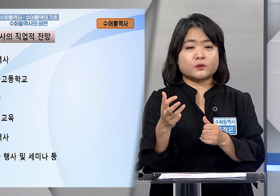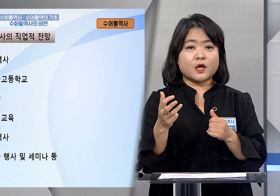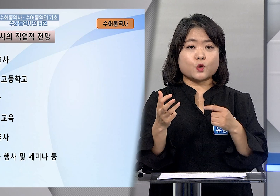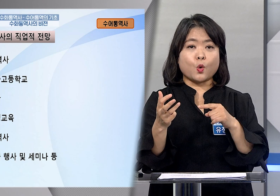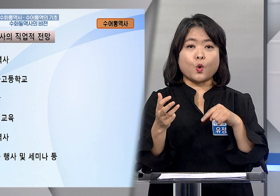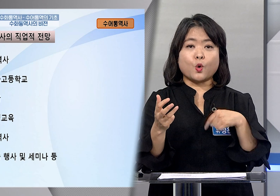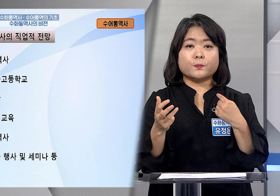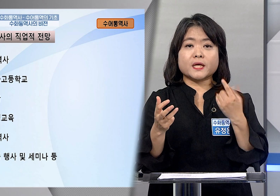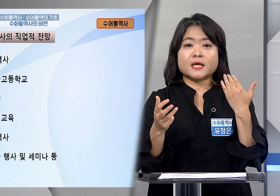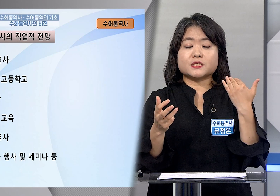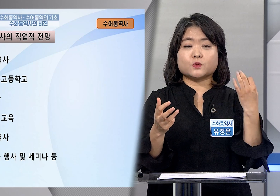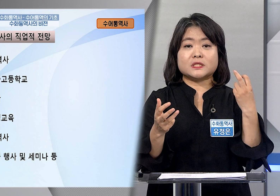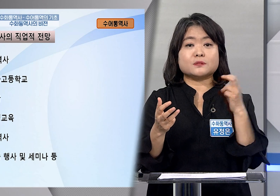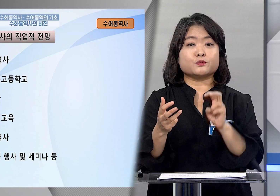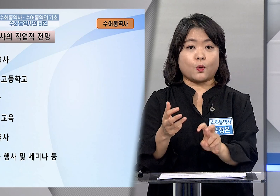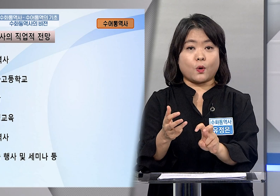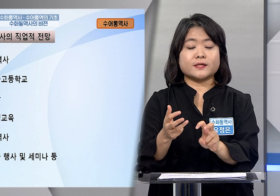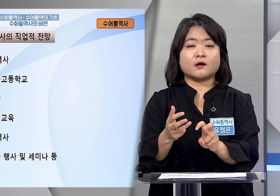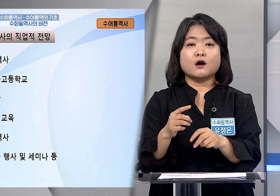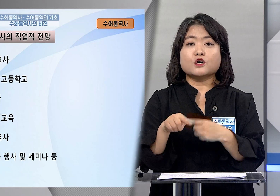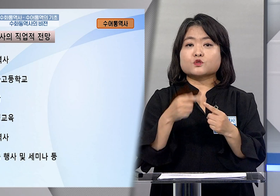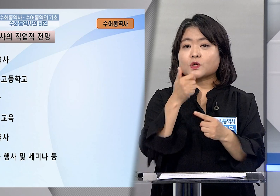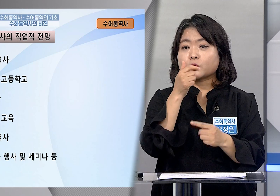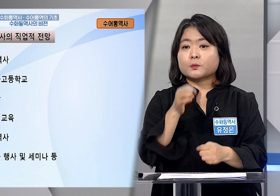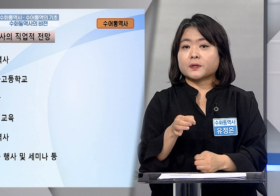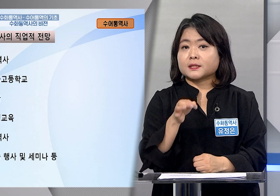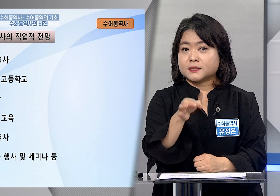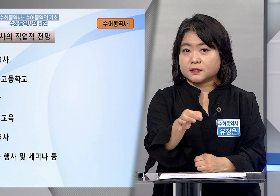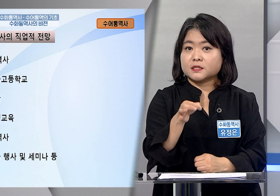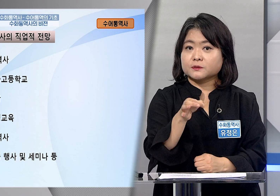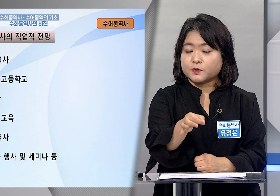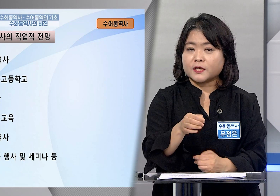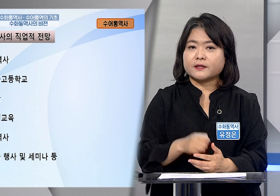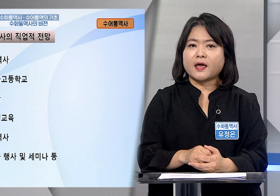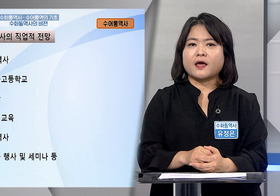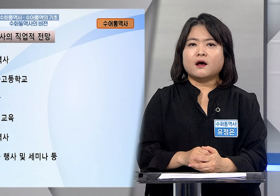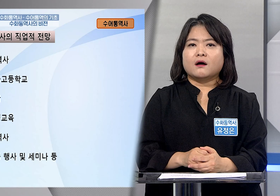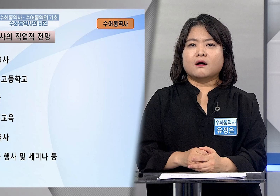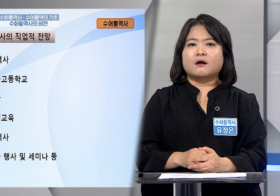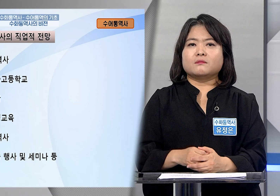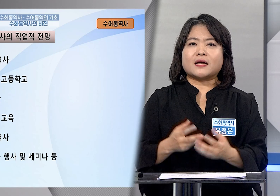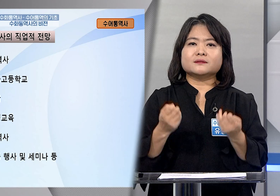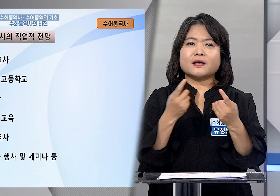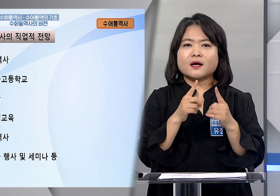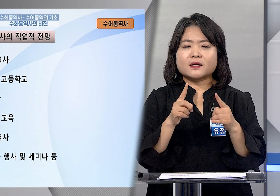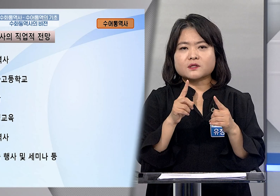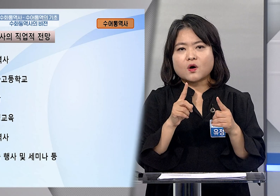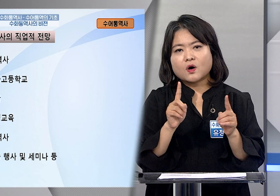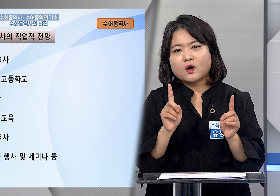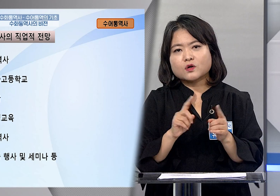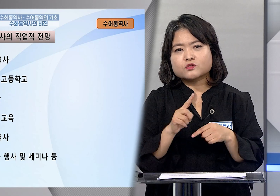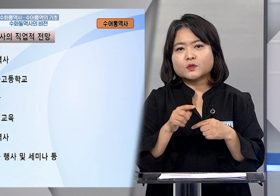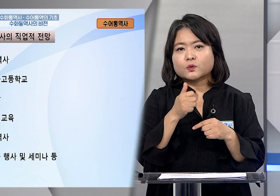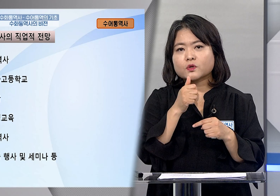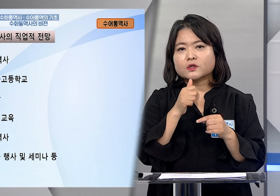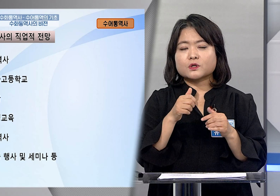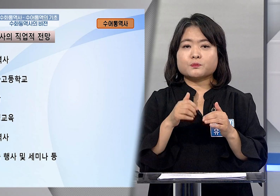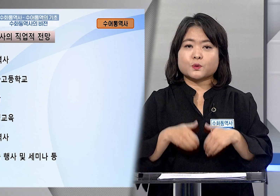지원에 교비 지원 20% 해서 수화통역비가 지급되는데 많은 대학에서 수화통역이 필요로